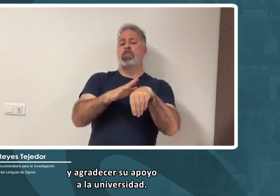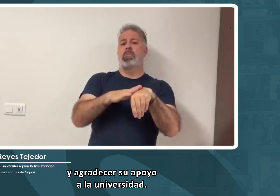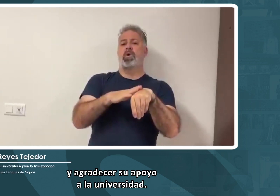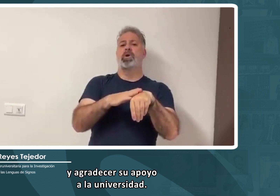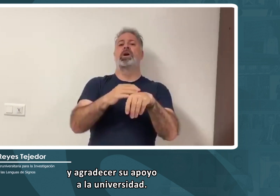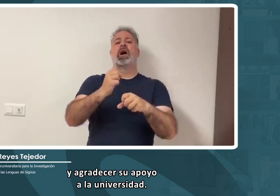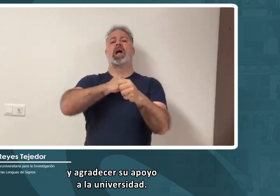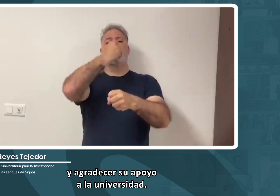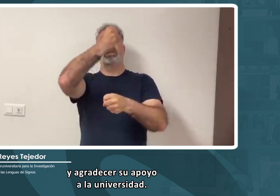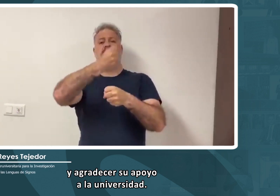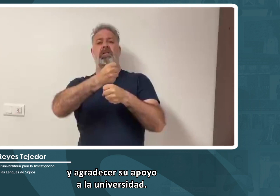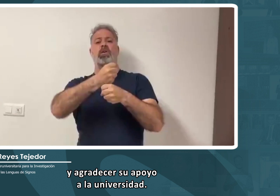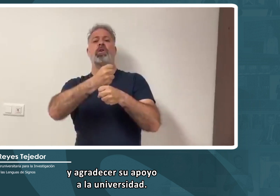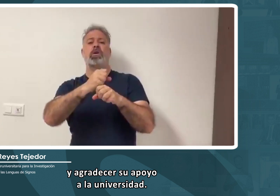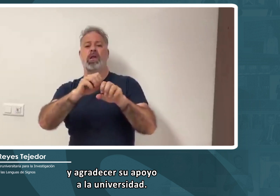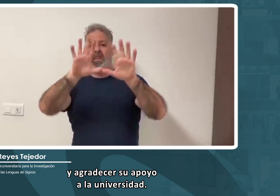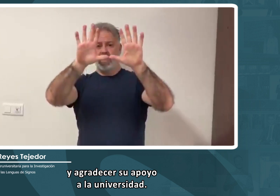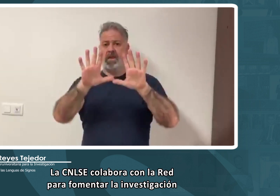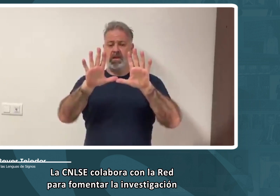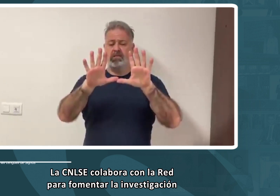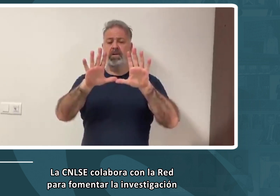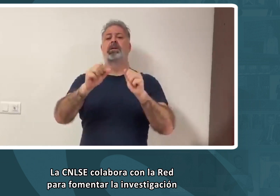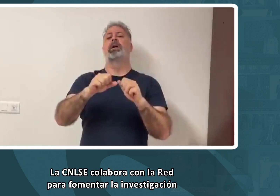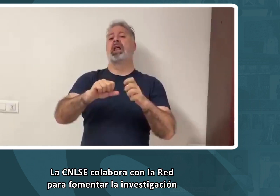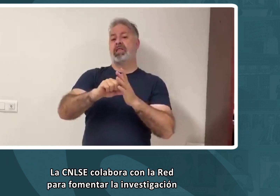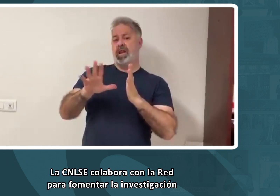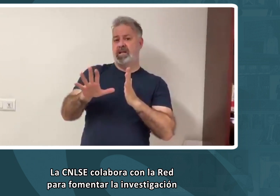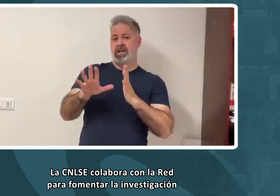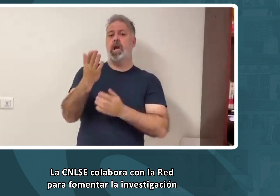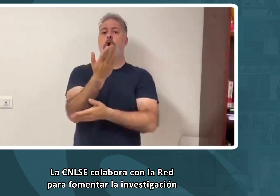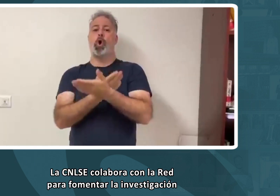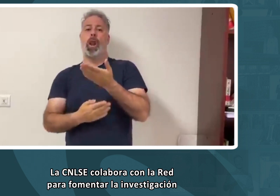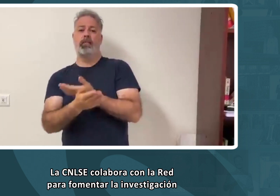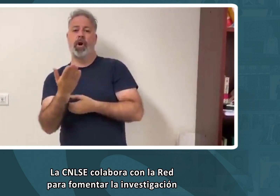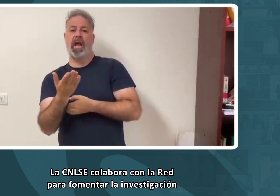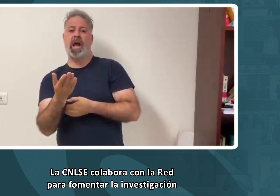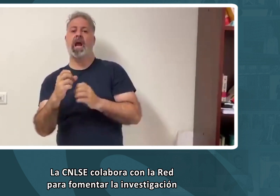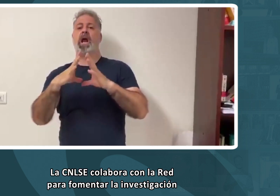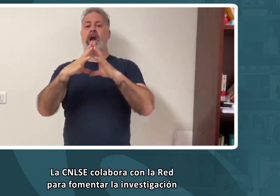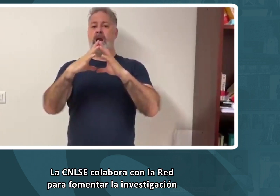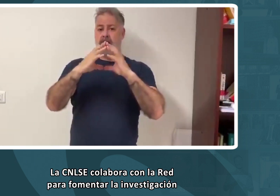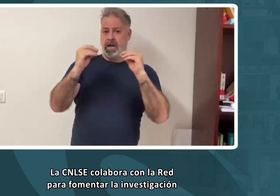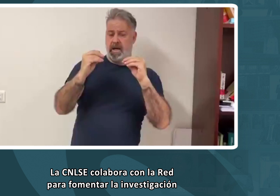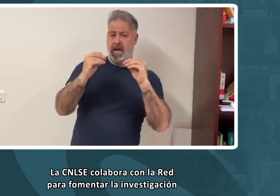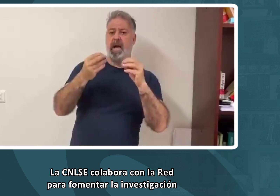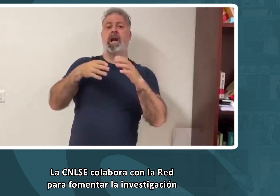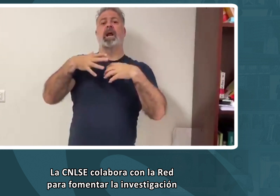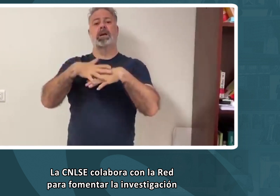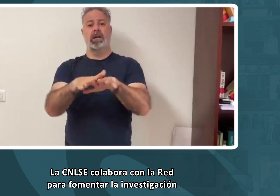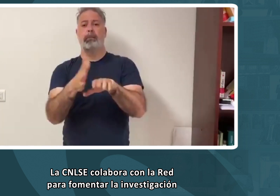su 10º aniversario y agradecer su apoyo a la universidad. La